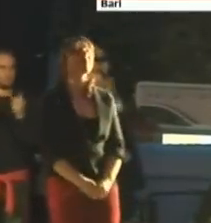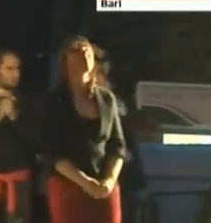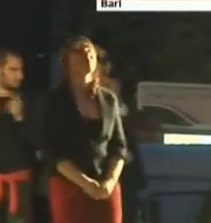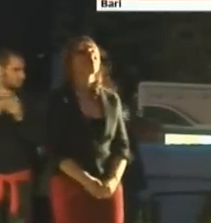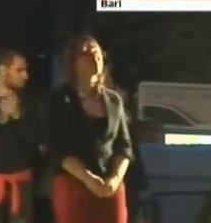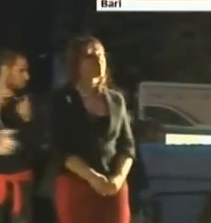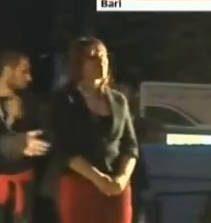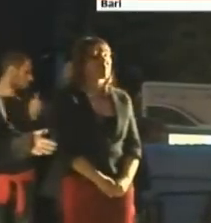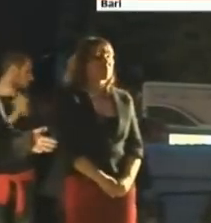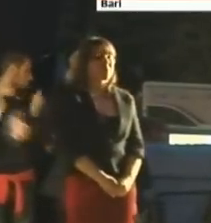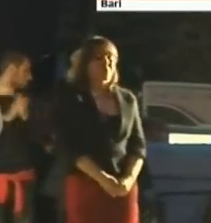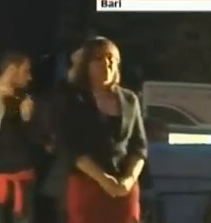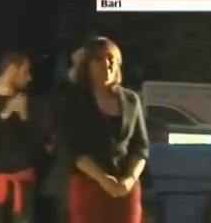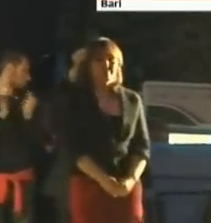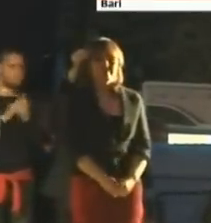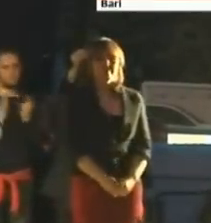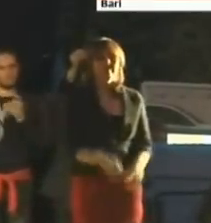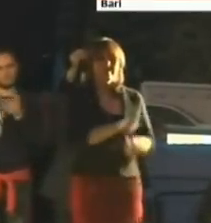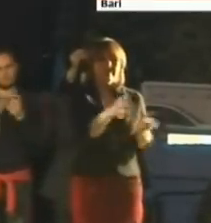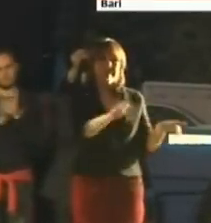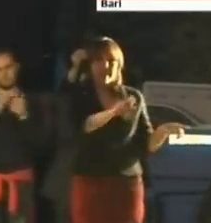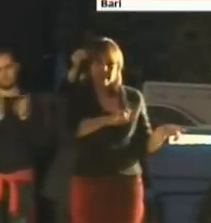Basta. Basta,